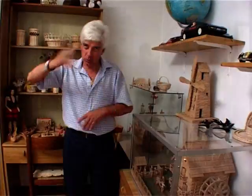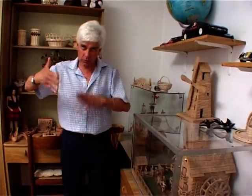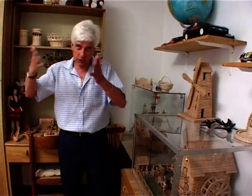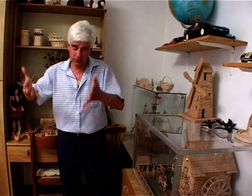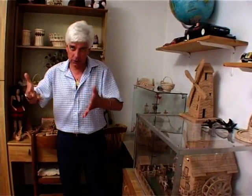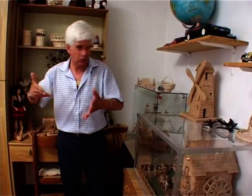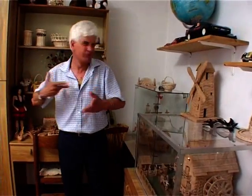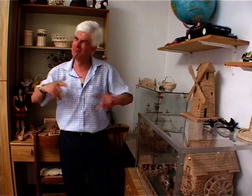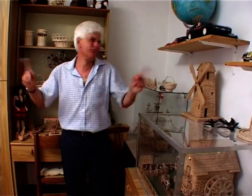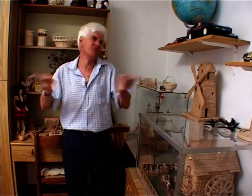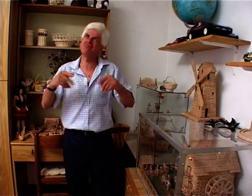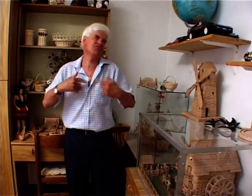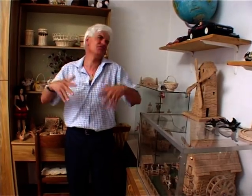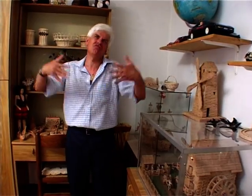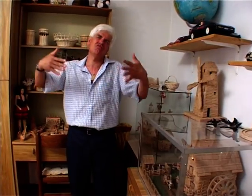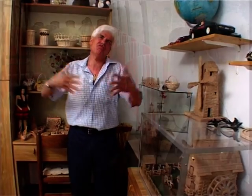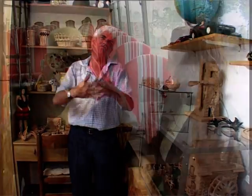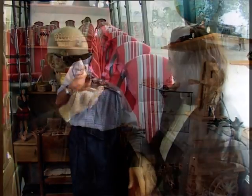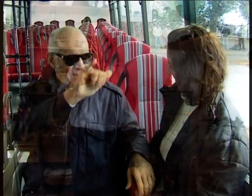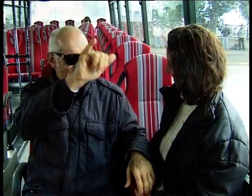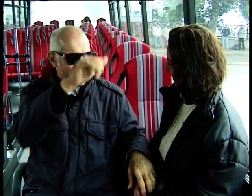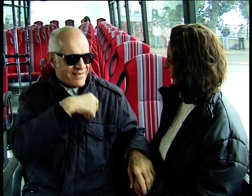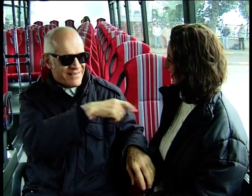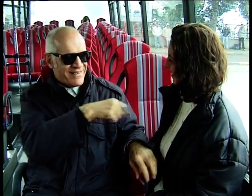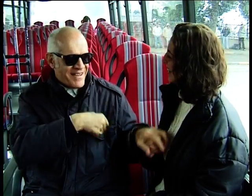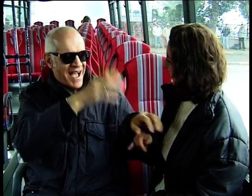è già un primo passo per consentire loro di essere dentro il mondo.